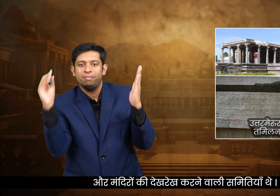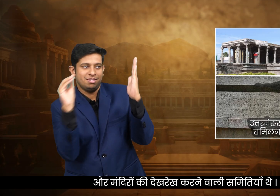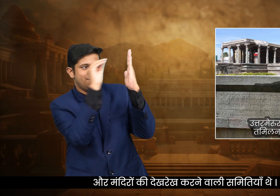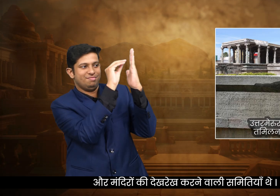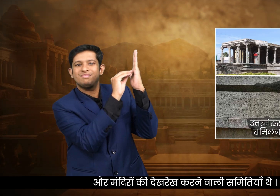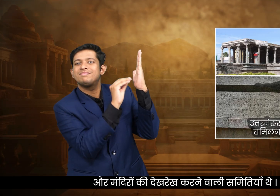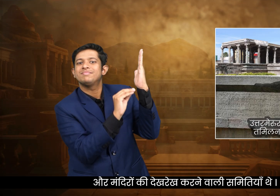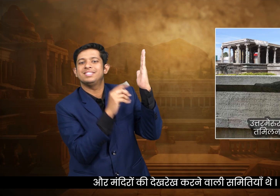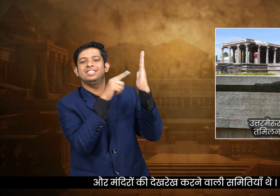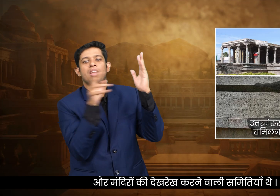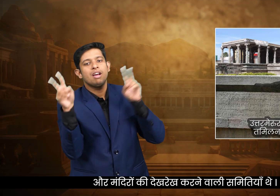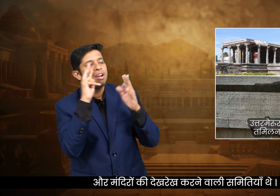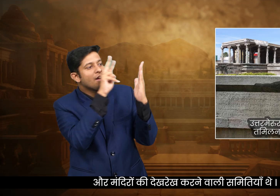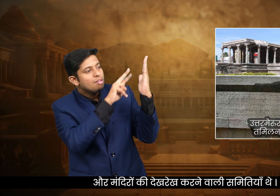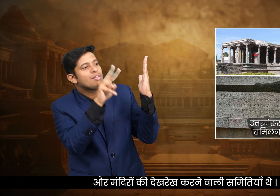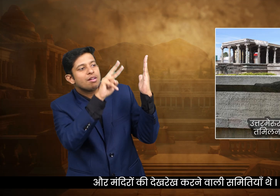समितियां थीं।